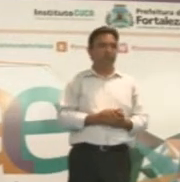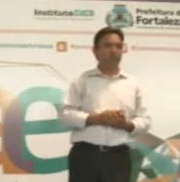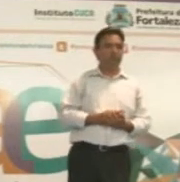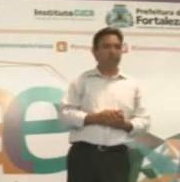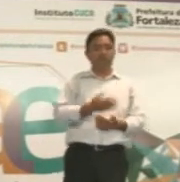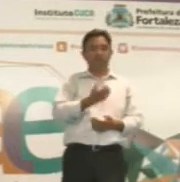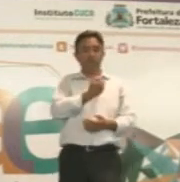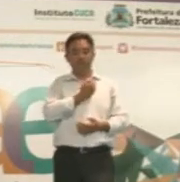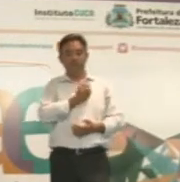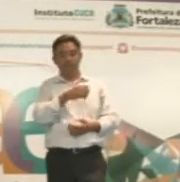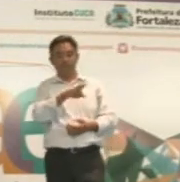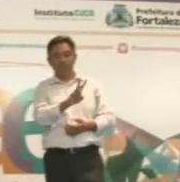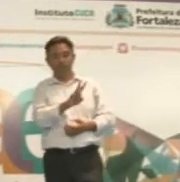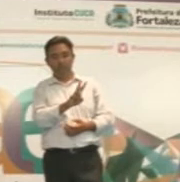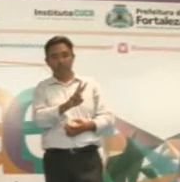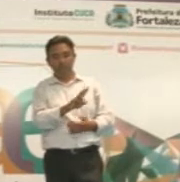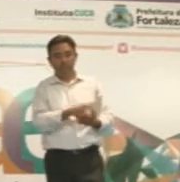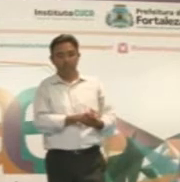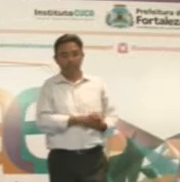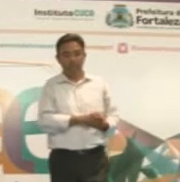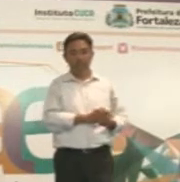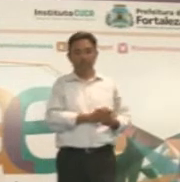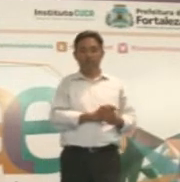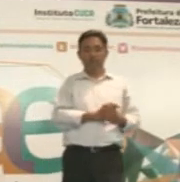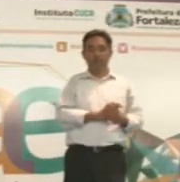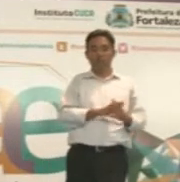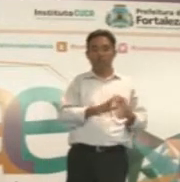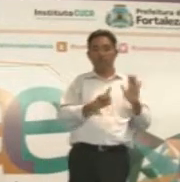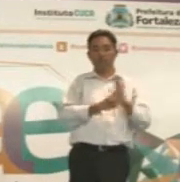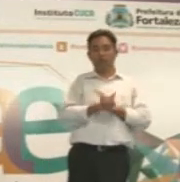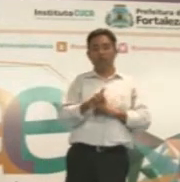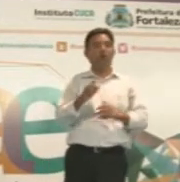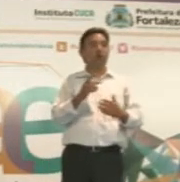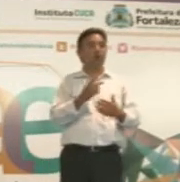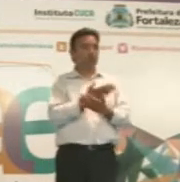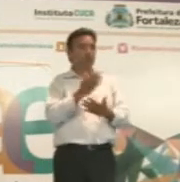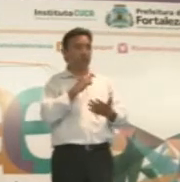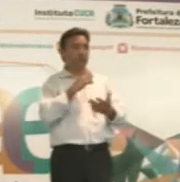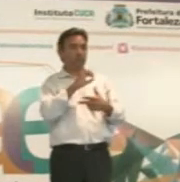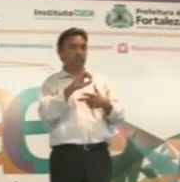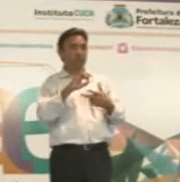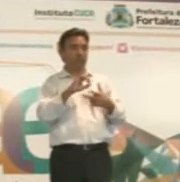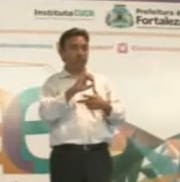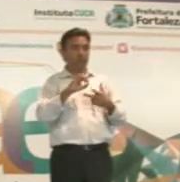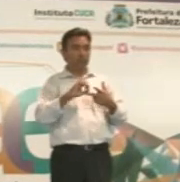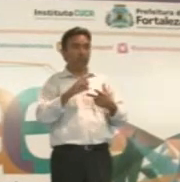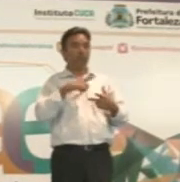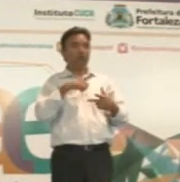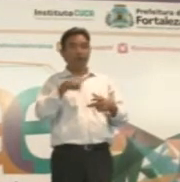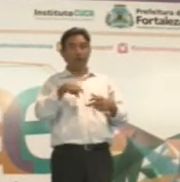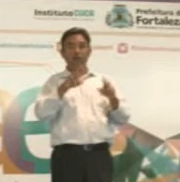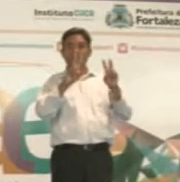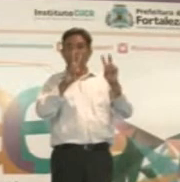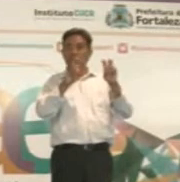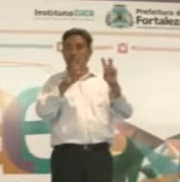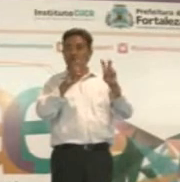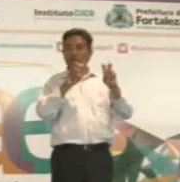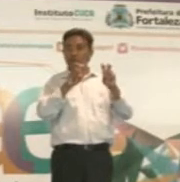Questão de número 2. Essa questão, ela caiu no Enem e é um assunto